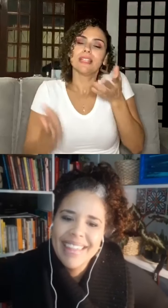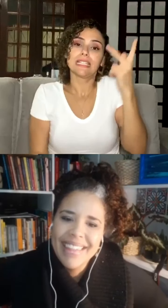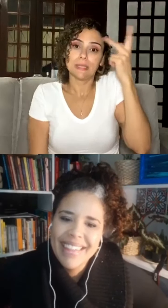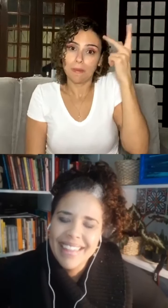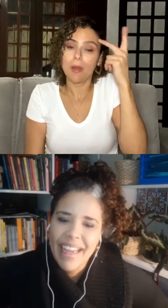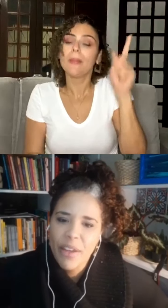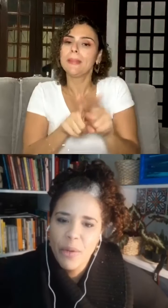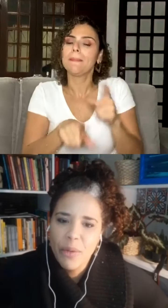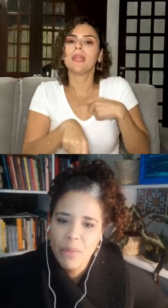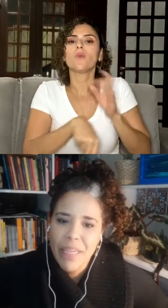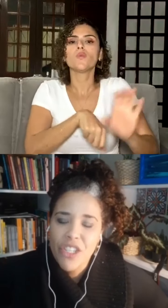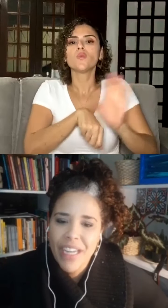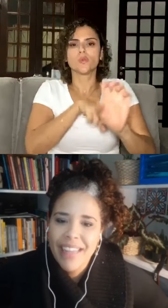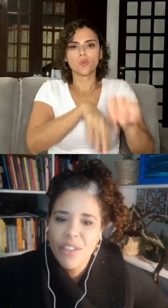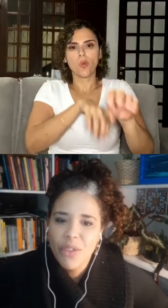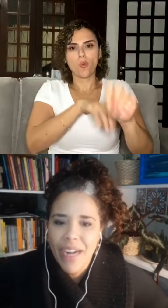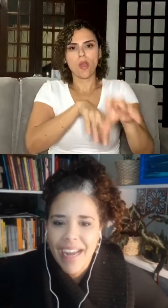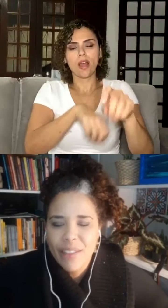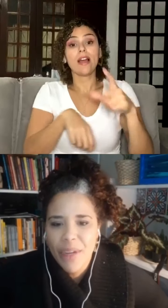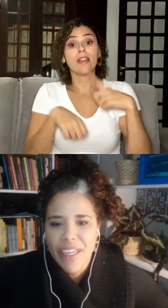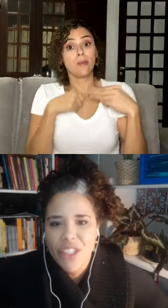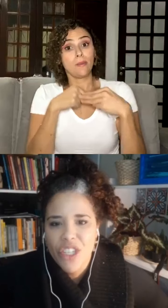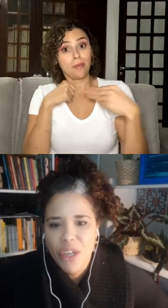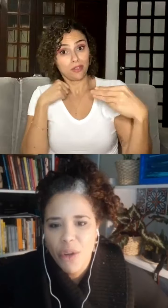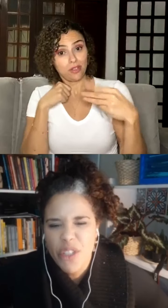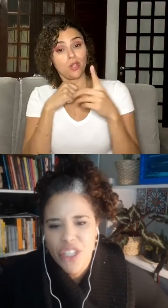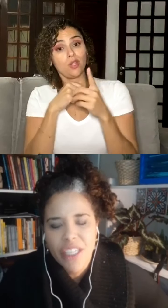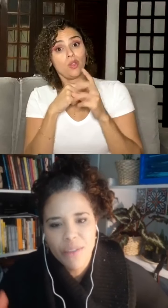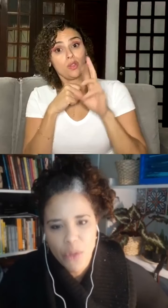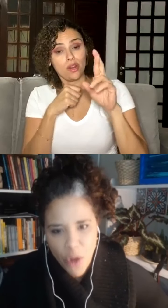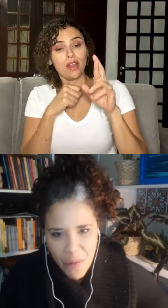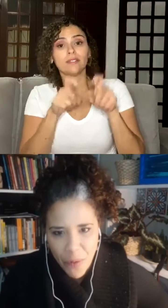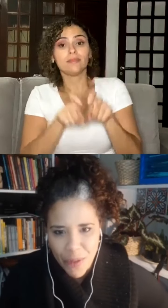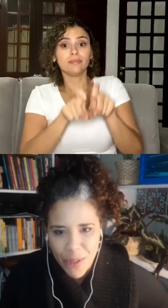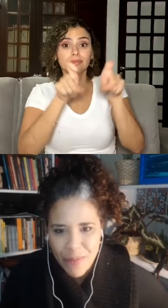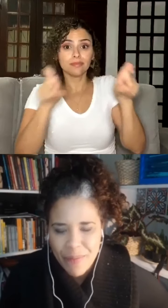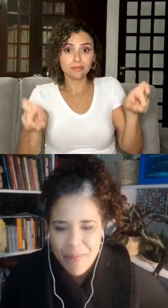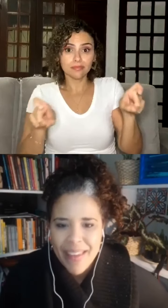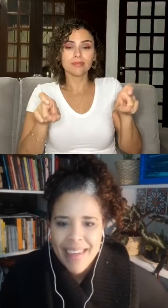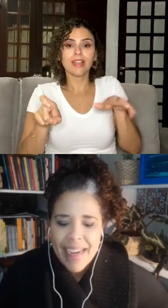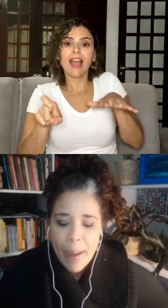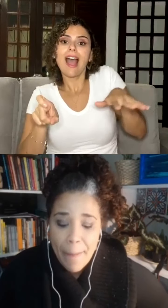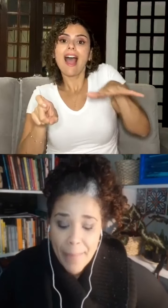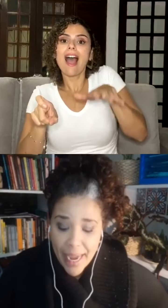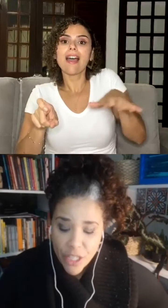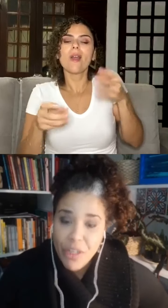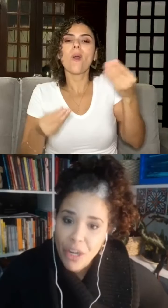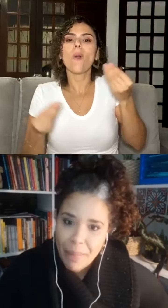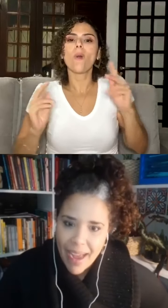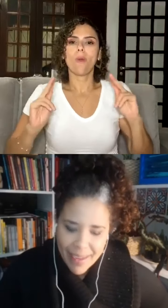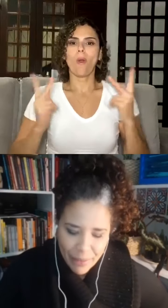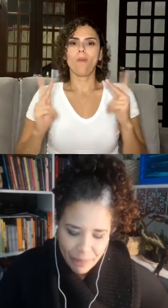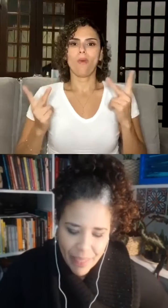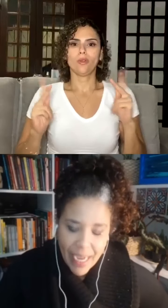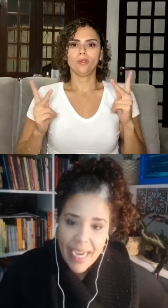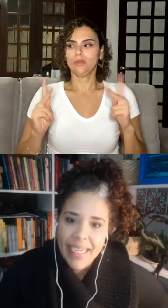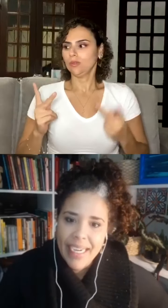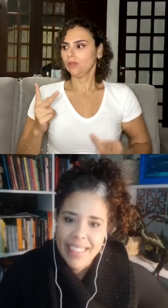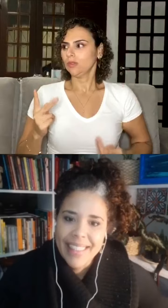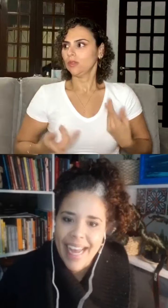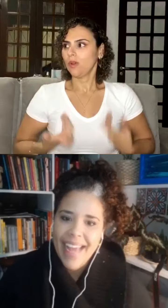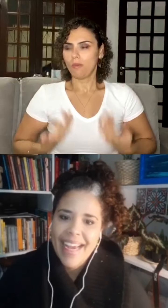e tenho mestrado e doutorado em ginecologia dos hormônios. Elas me chamaram,